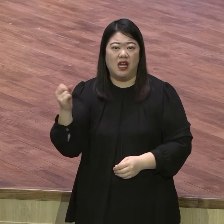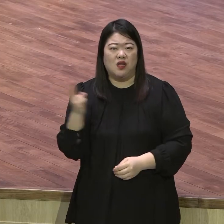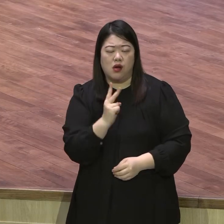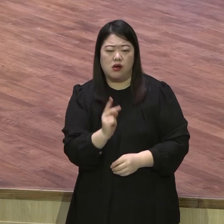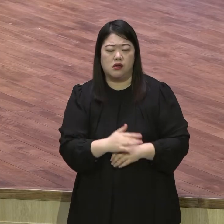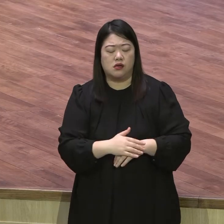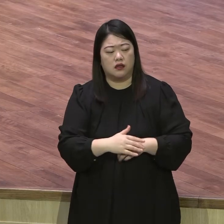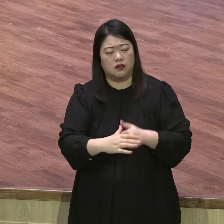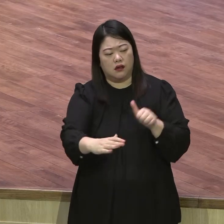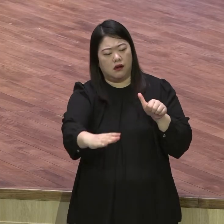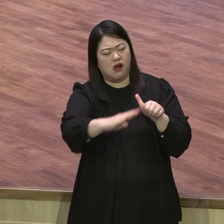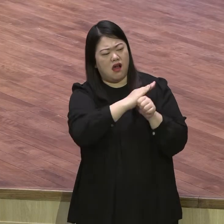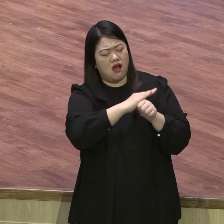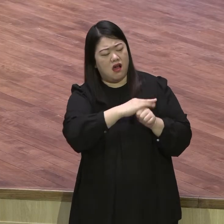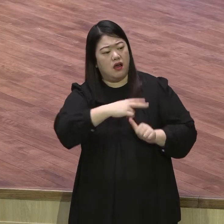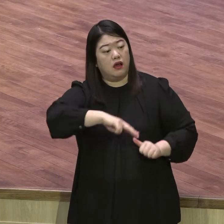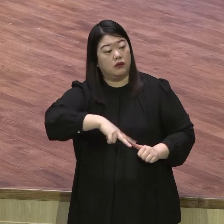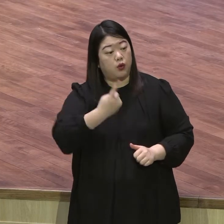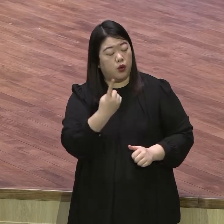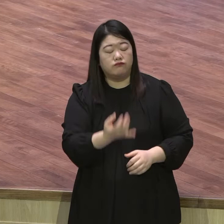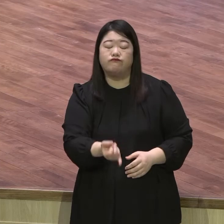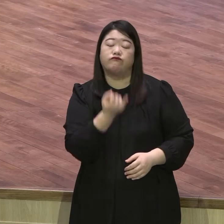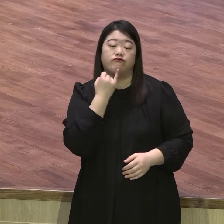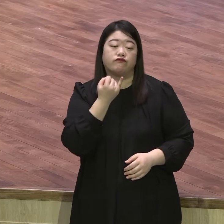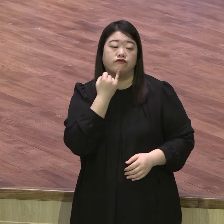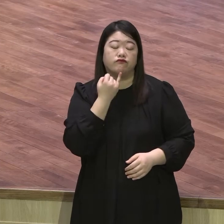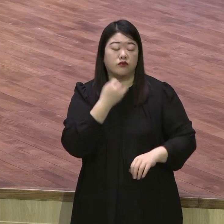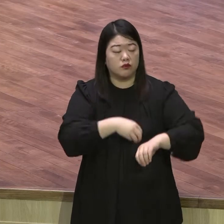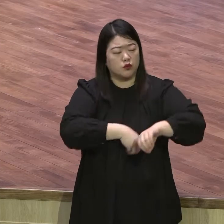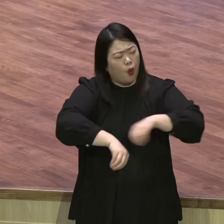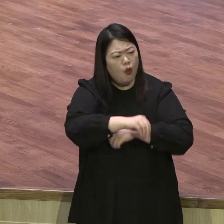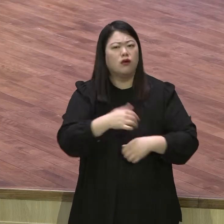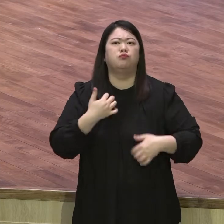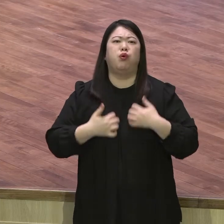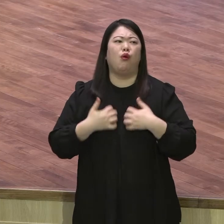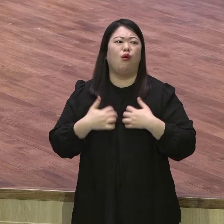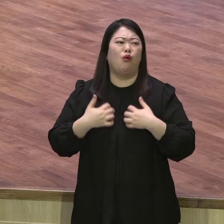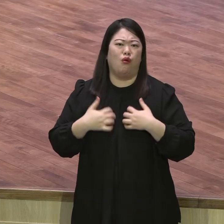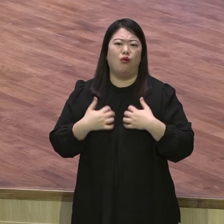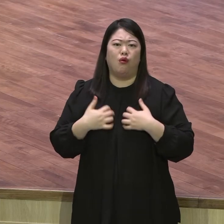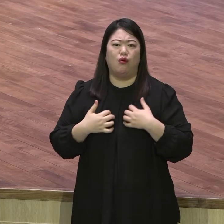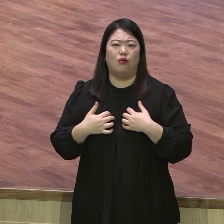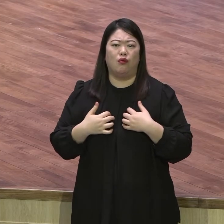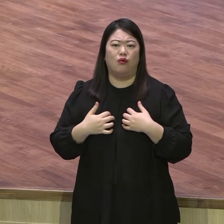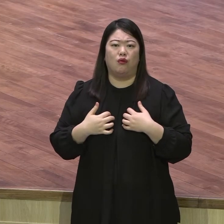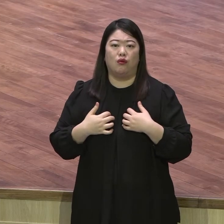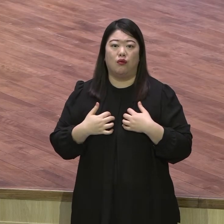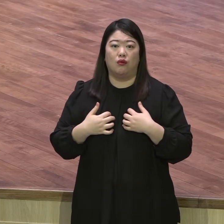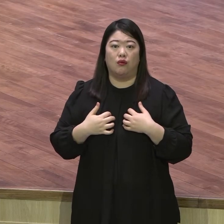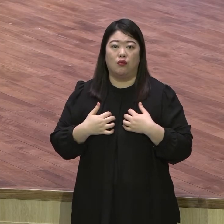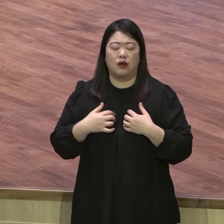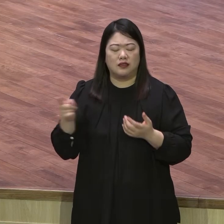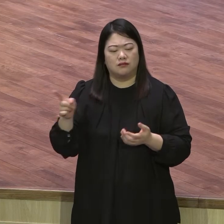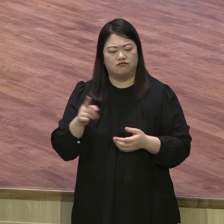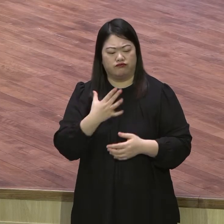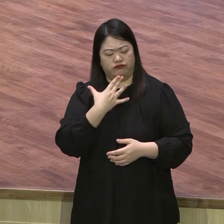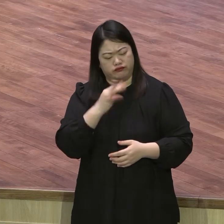능욕받는 일에 합당한 자로 여기면서 기뻐했다 그래서 합당한 자로 여기면서